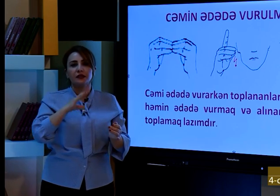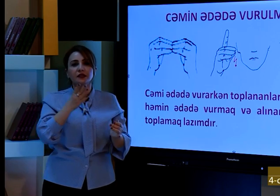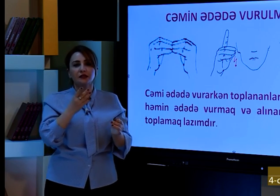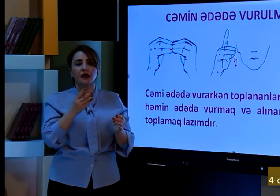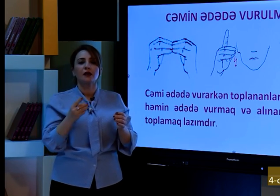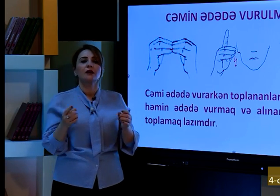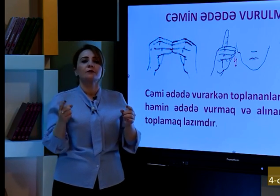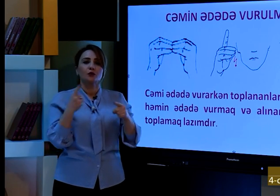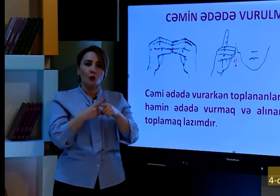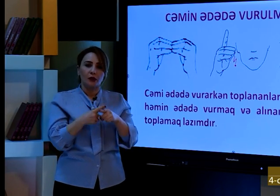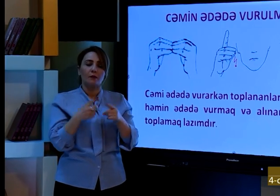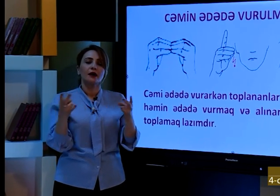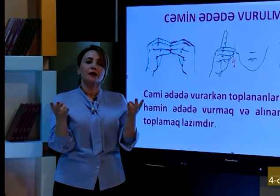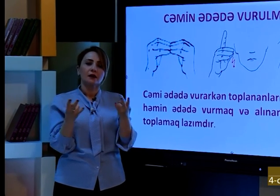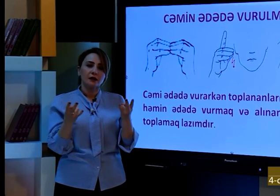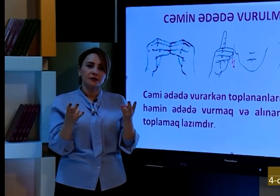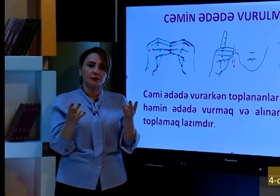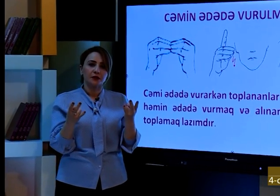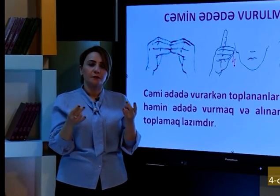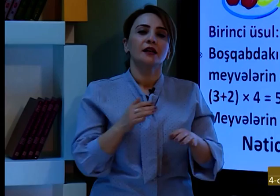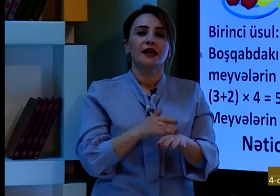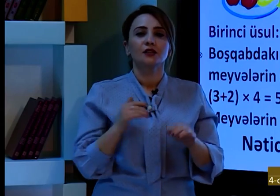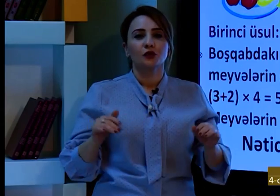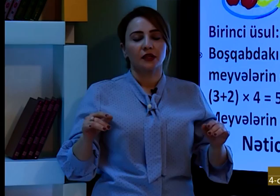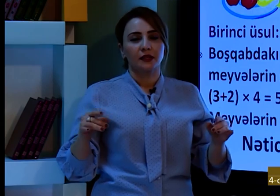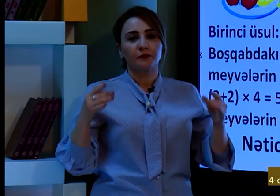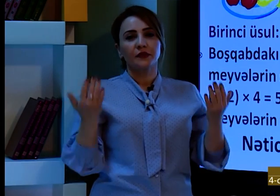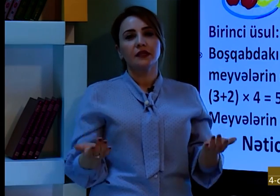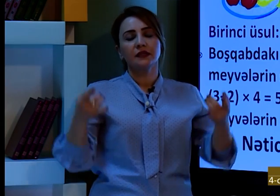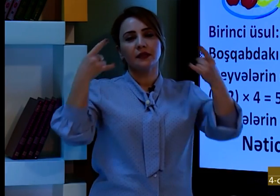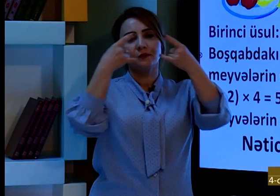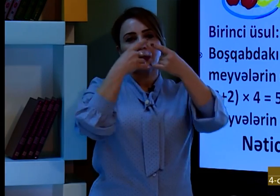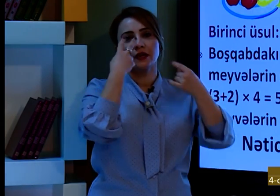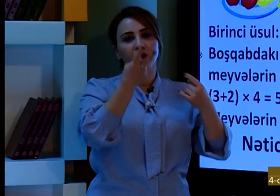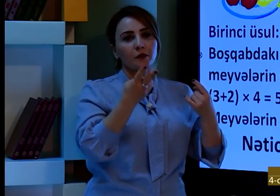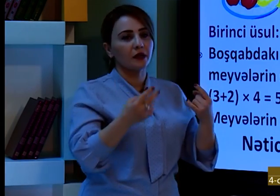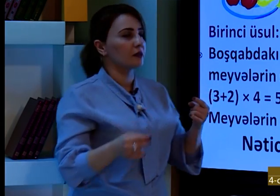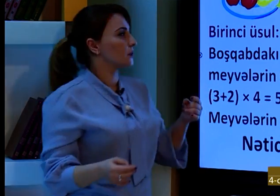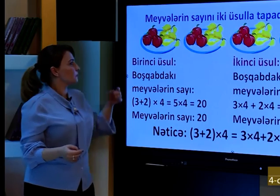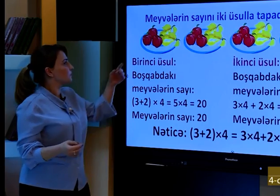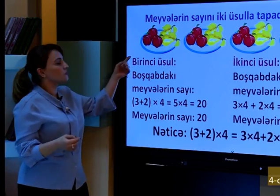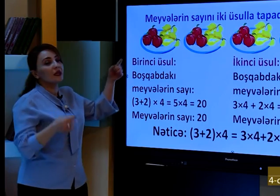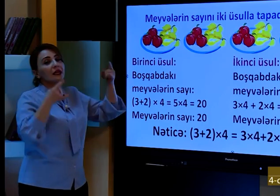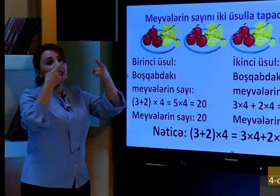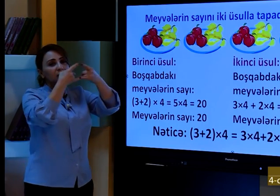isə toplamaq lazımdır. Əziz uşaqlar, indi ekrana baxırıq.